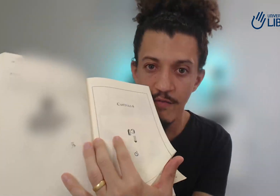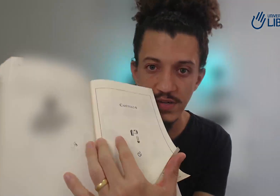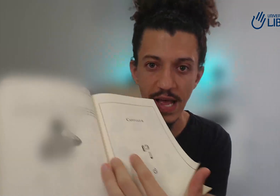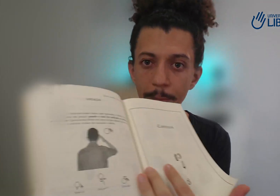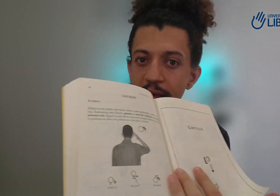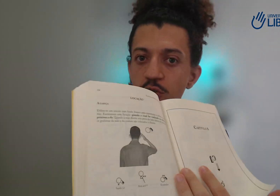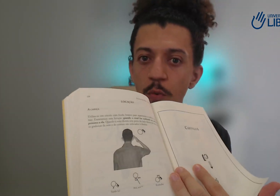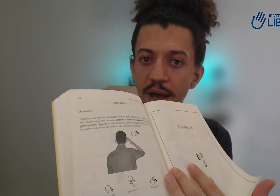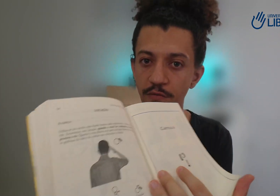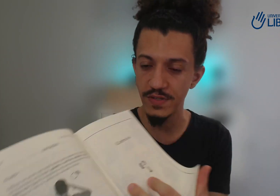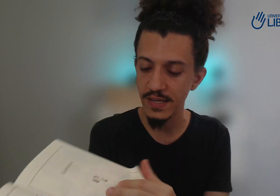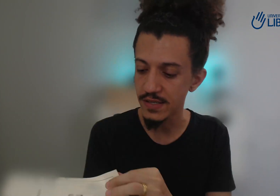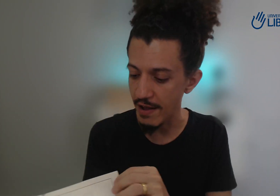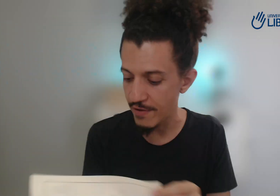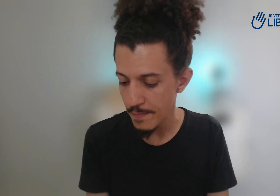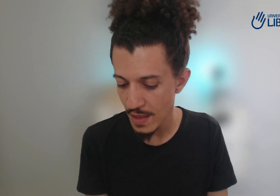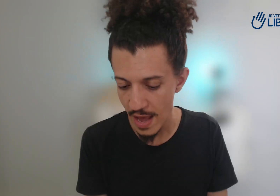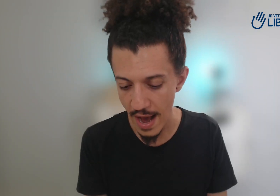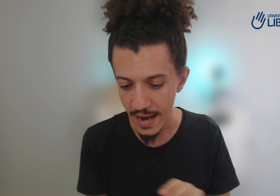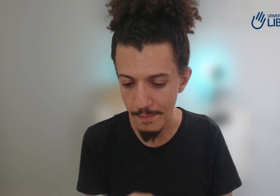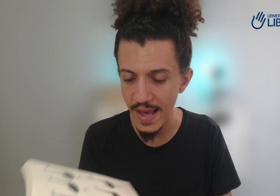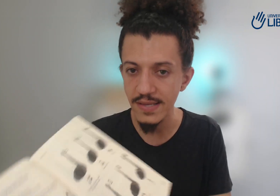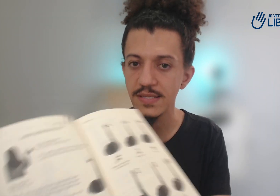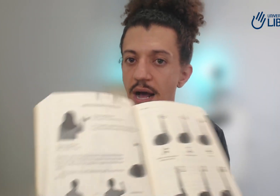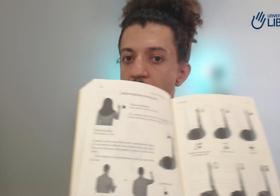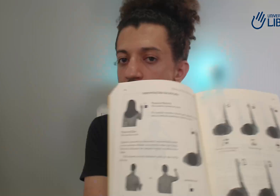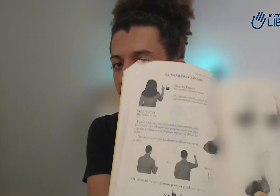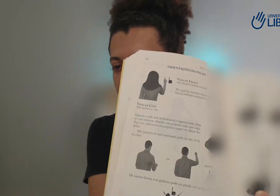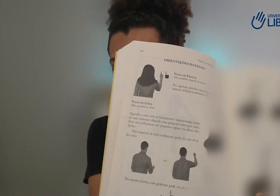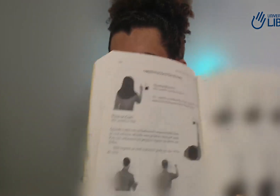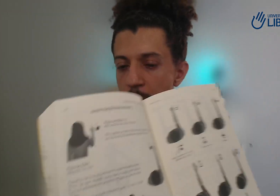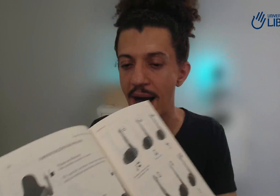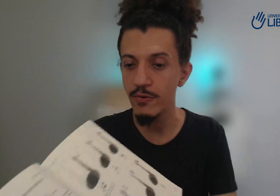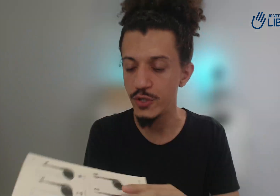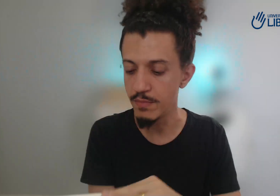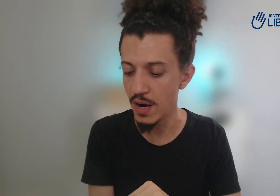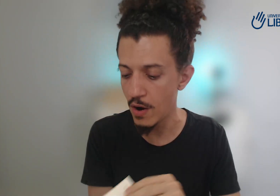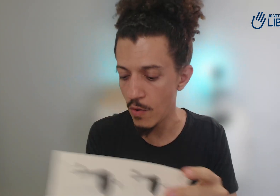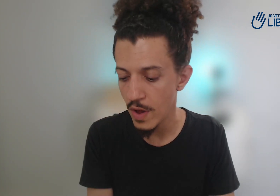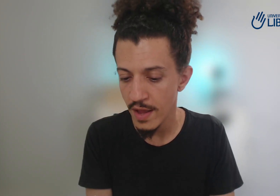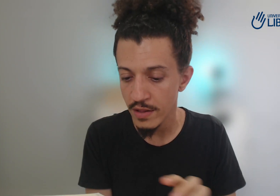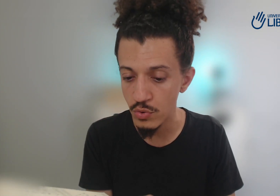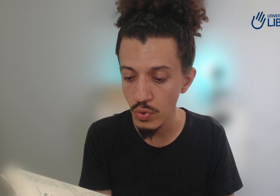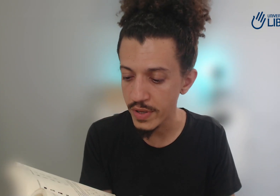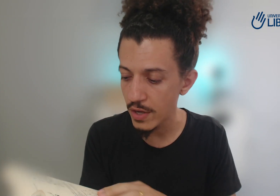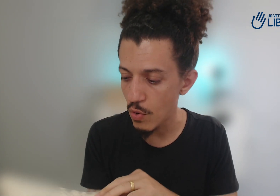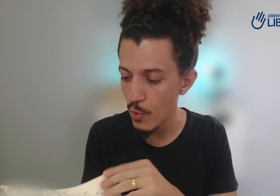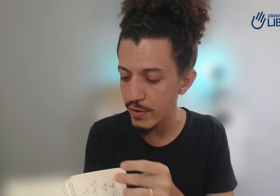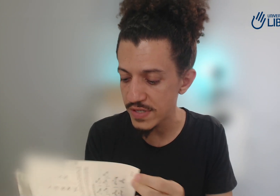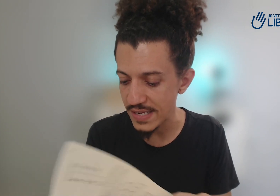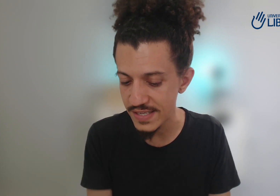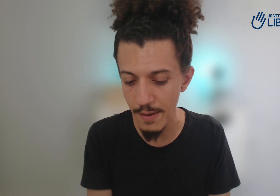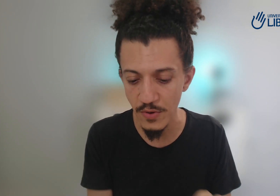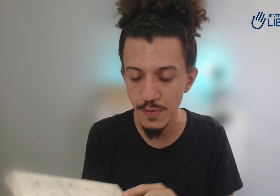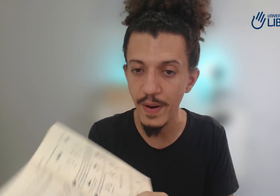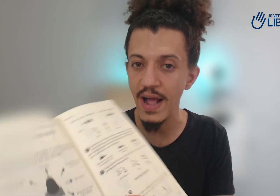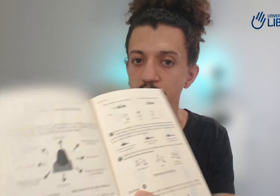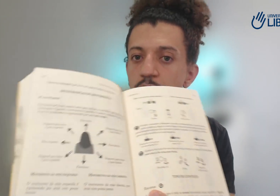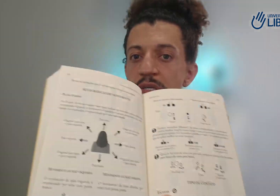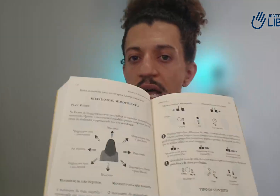Você aprende como é que você escreve a cabeça, cada formato de mão, tudo aqui com muitos exemplos práticos,